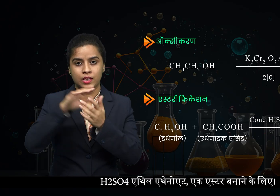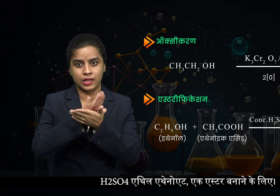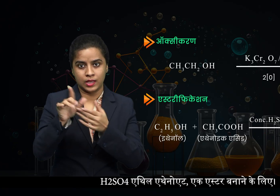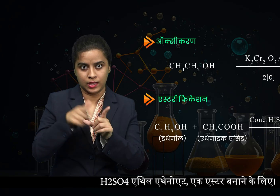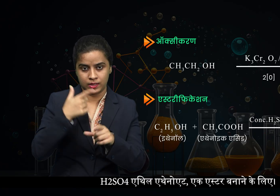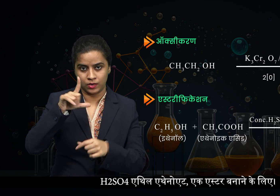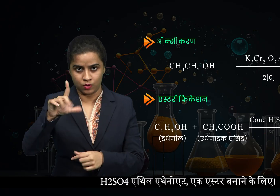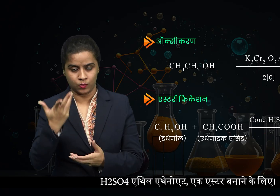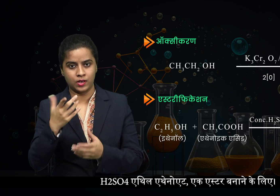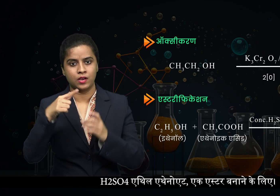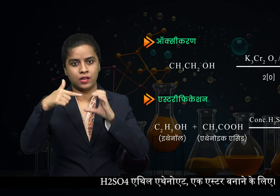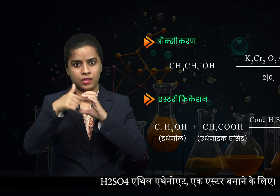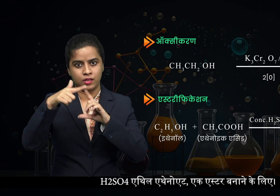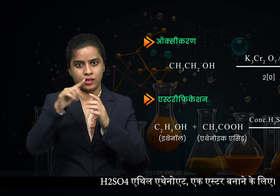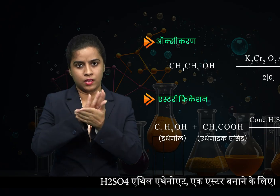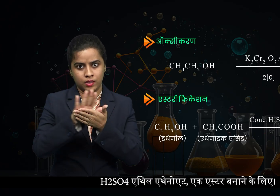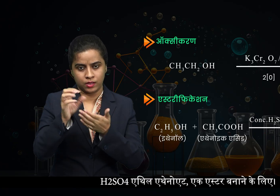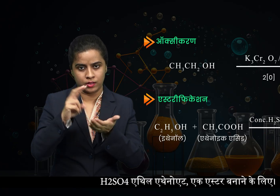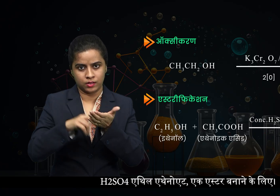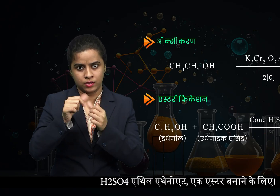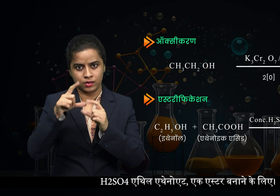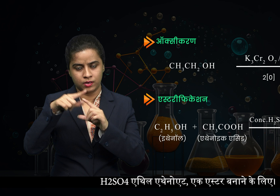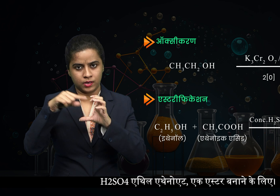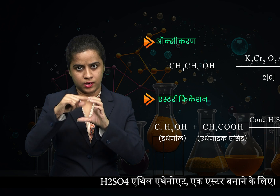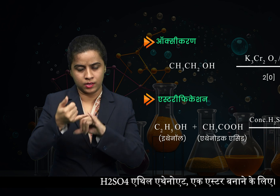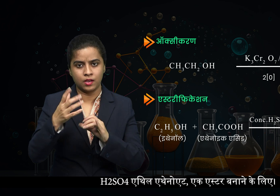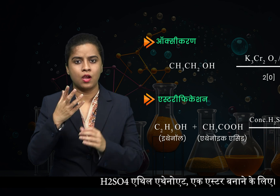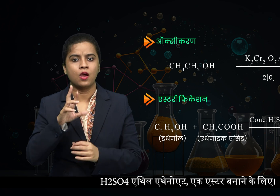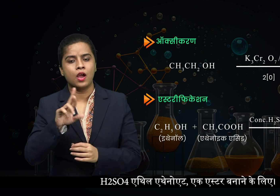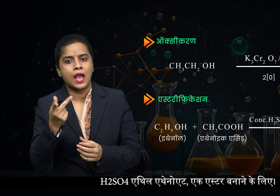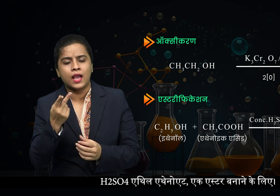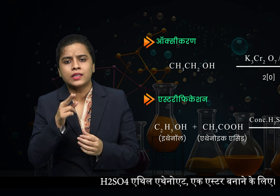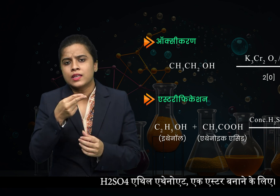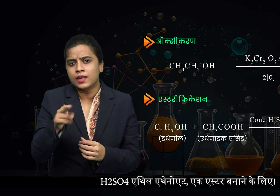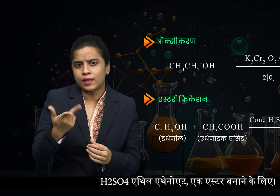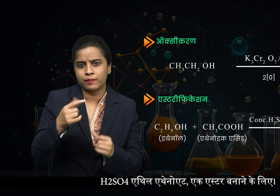H2SO4 एथिल एथेनॉइड एक एस्टर बनाने के लिए।